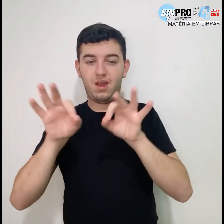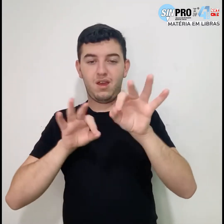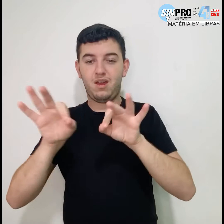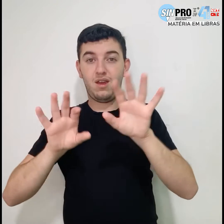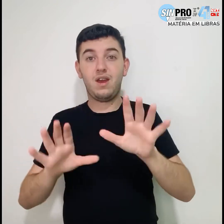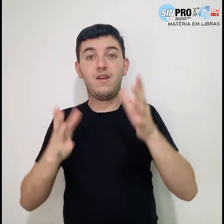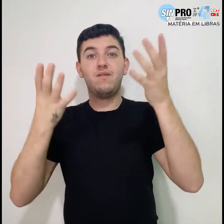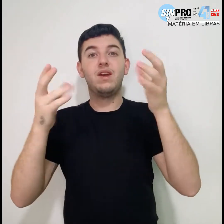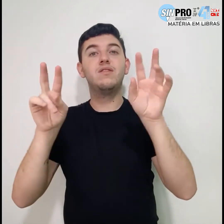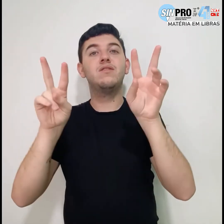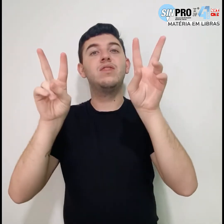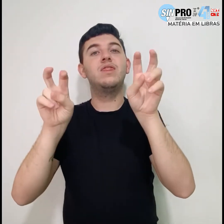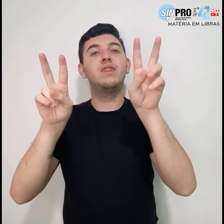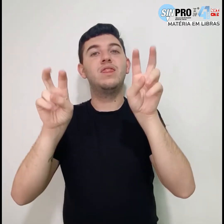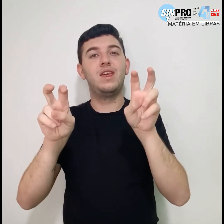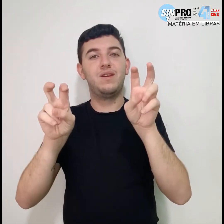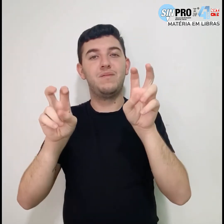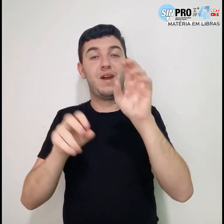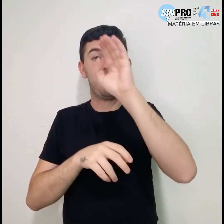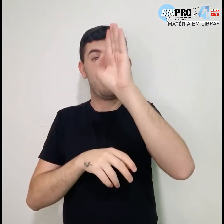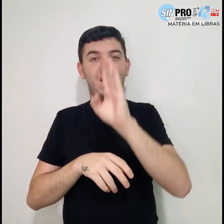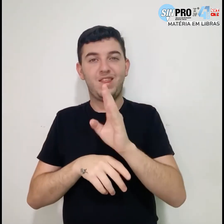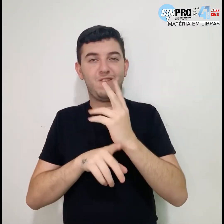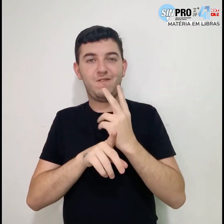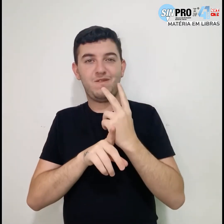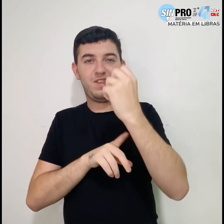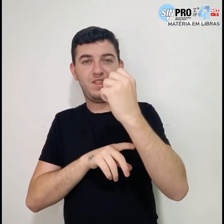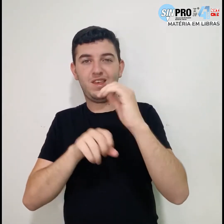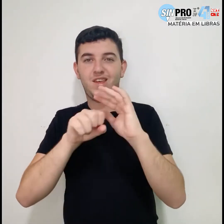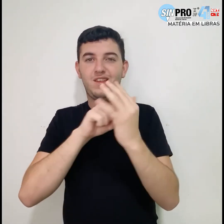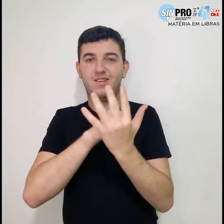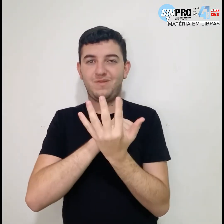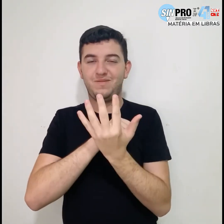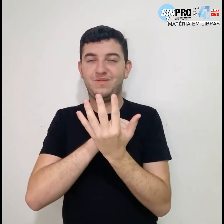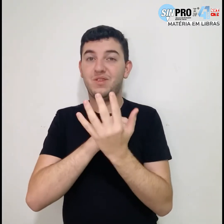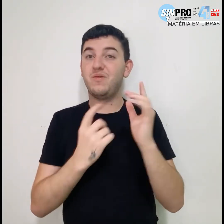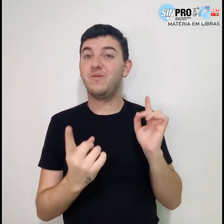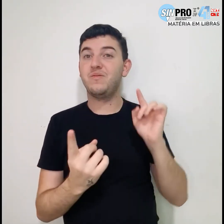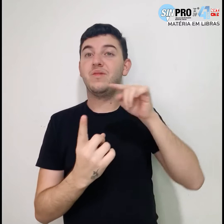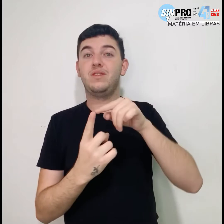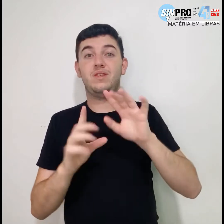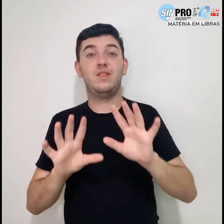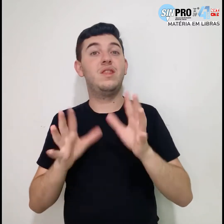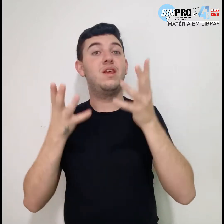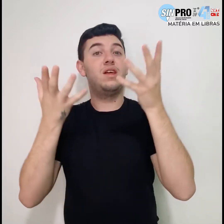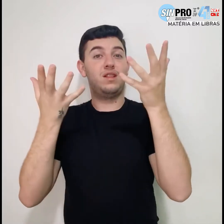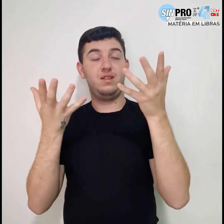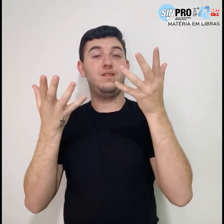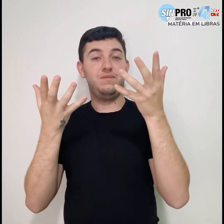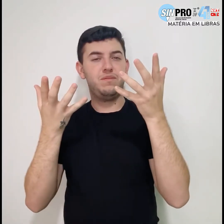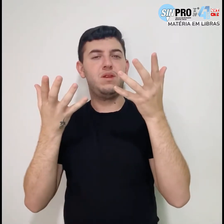evento intitulado Brasil Vencendo a Covid-19 para comemorar eficiência no combate à